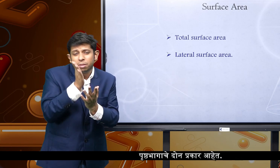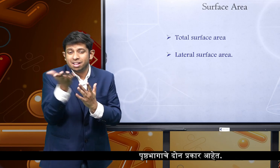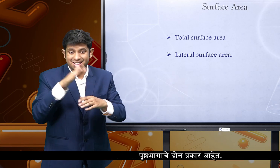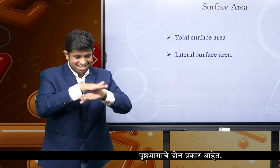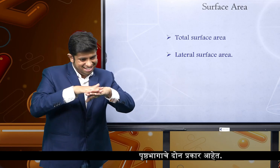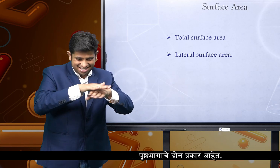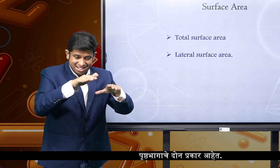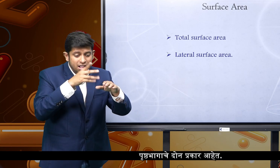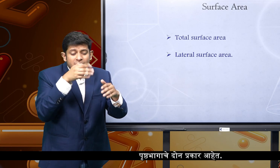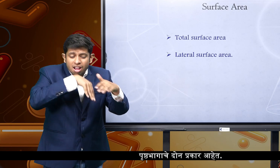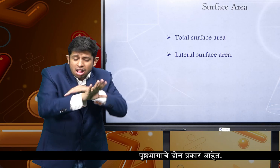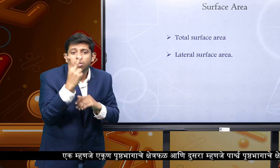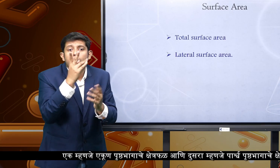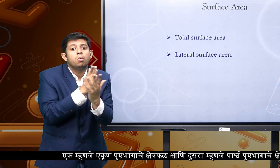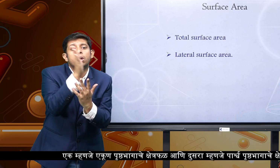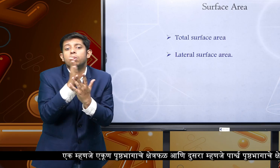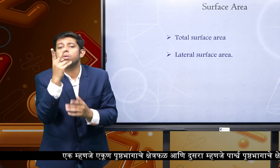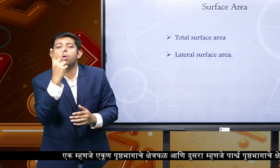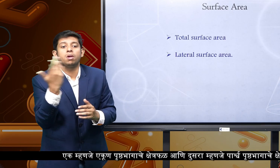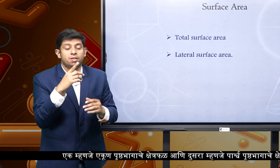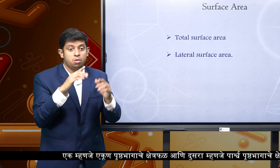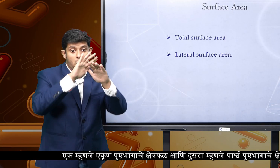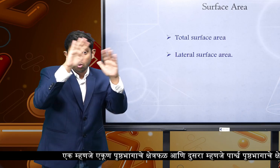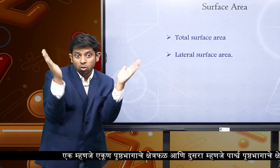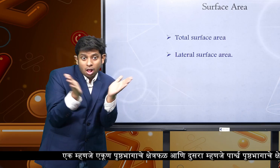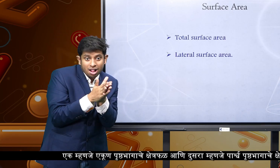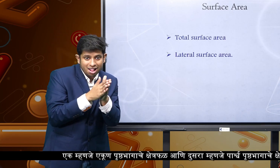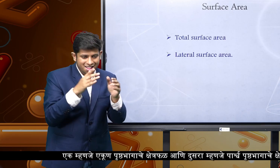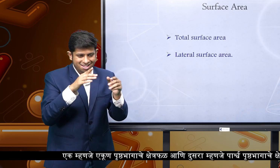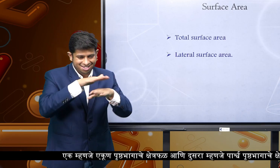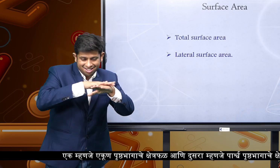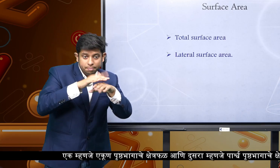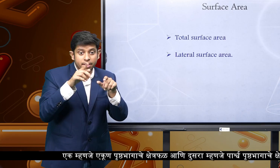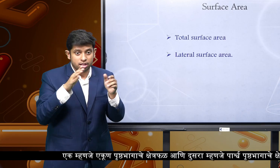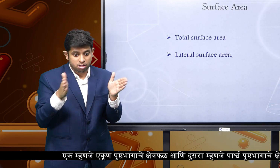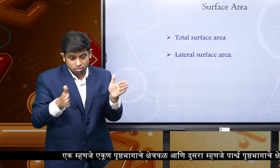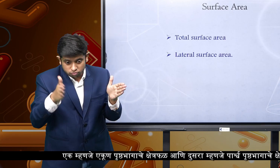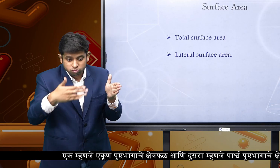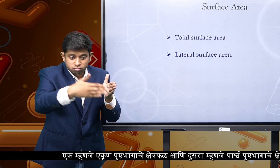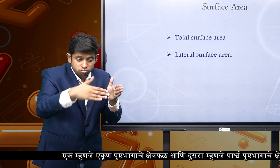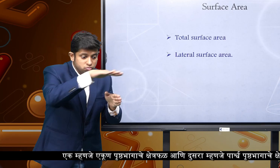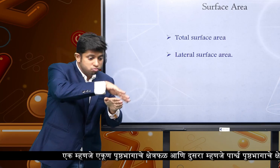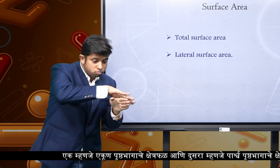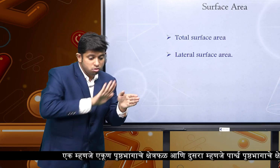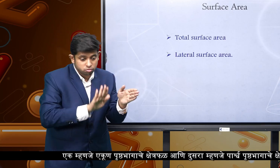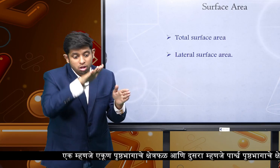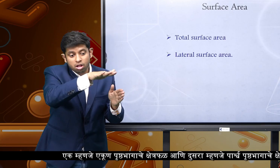पृष्ठभागाचे दोन प्रकार आहेत. एक म्हणजे एकूण पृष्ठभागाचे क्षेत्रफळ आणि दुसरा म्हणजे पार्श्व पृष्ठभागाचे